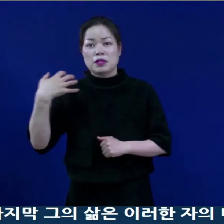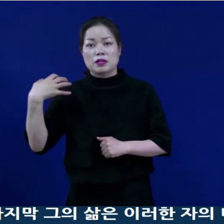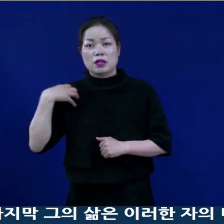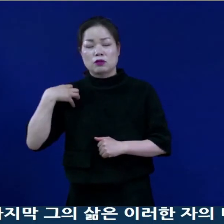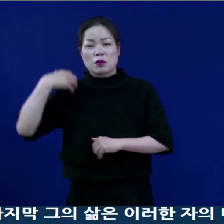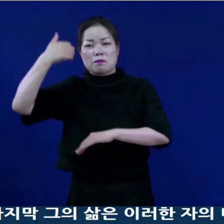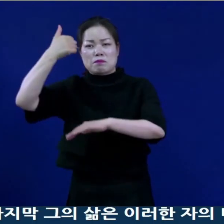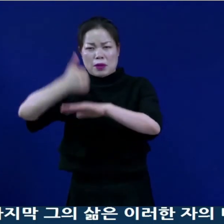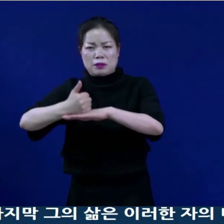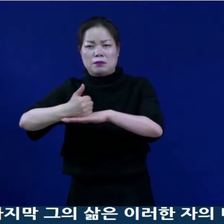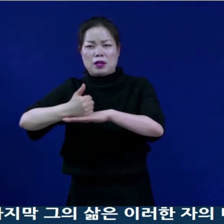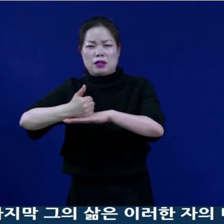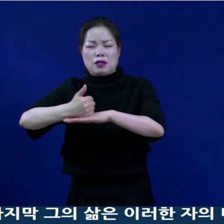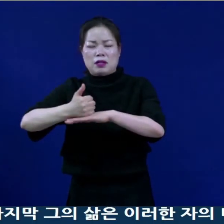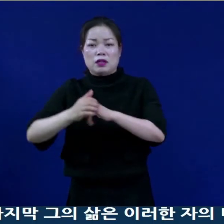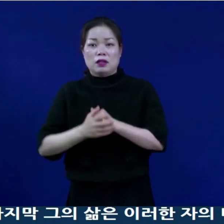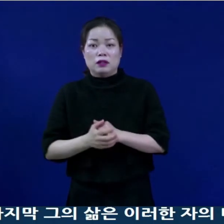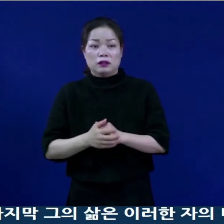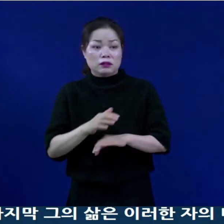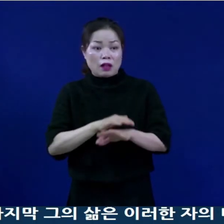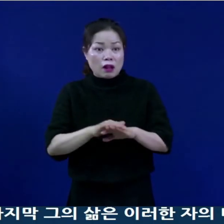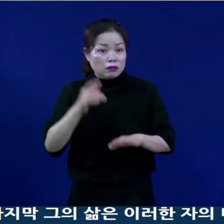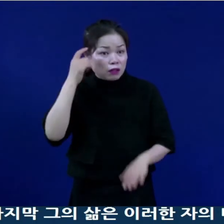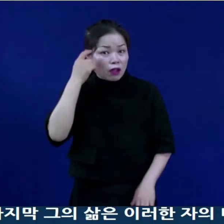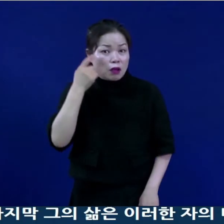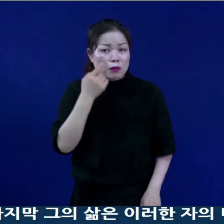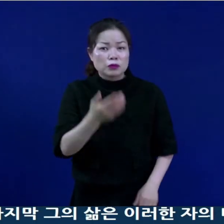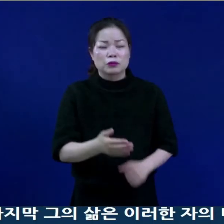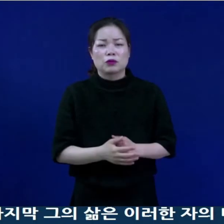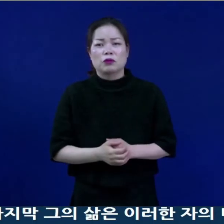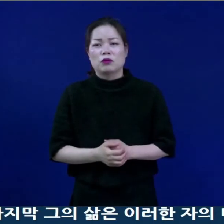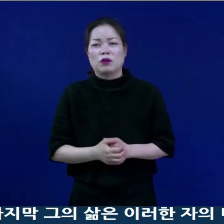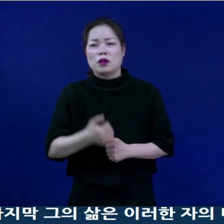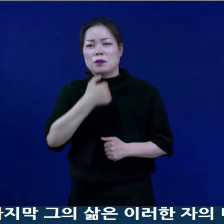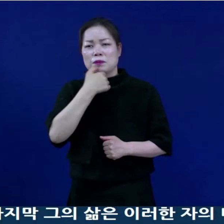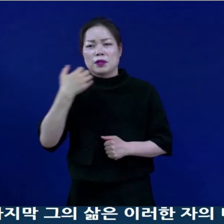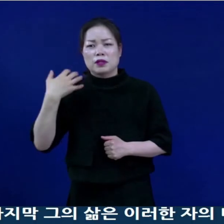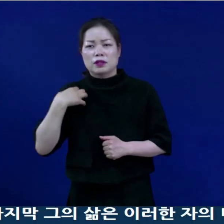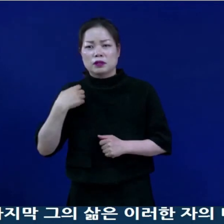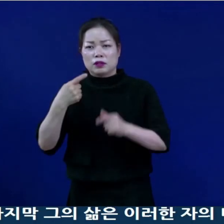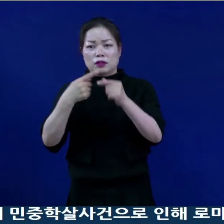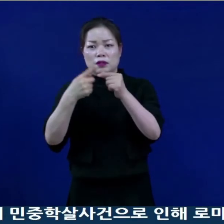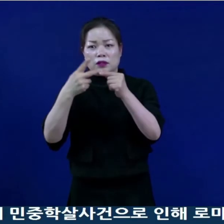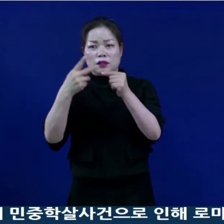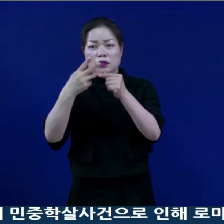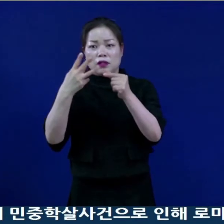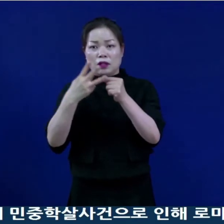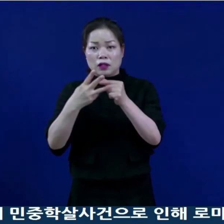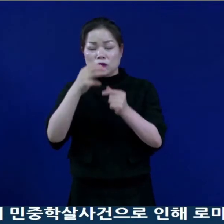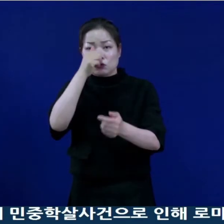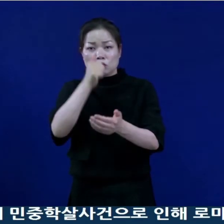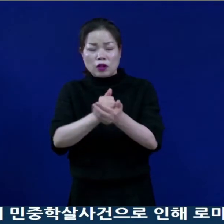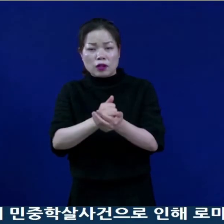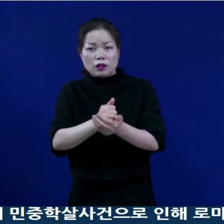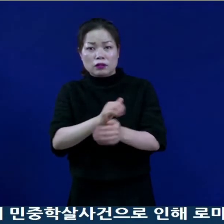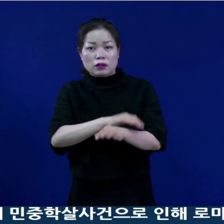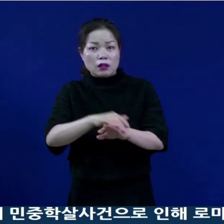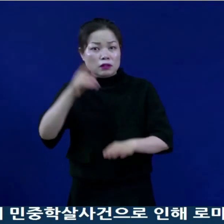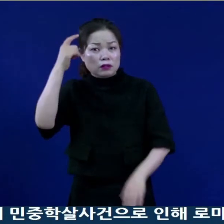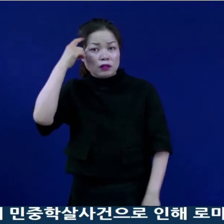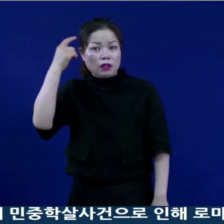종말이었습니다. 그럼 잘 생각해 보십시오. 여러분, 빌라도의 이 세 가지 죄 한번 잘 생각해